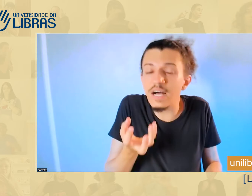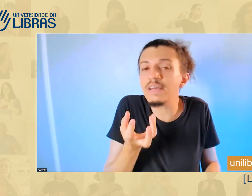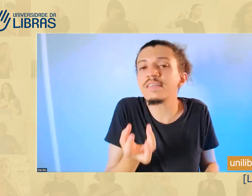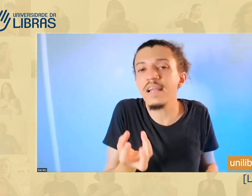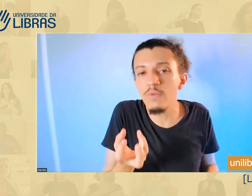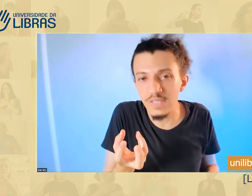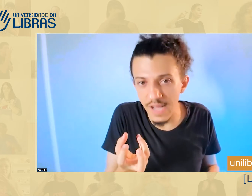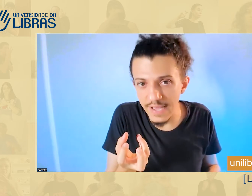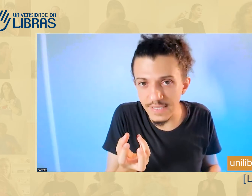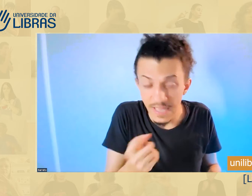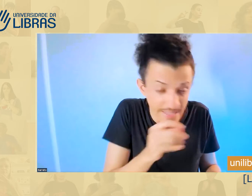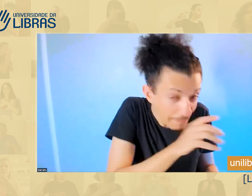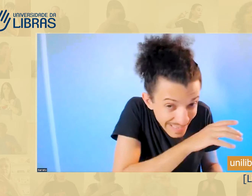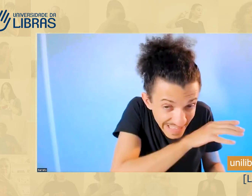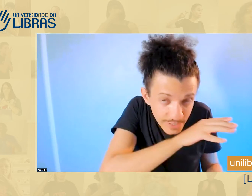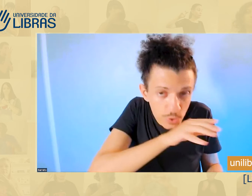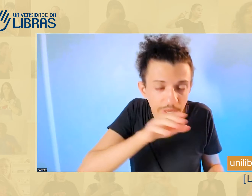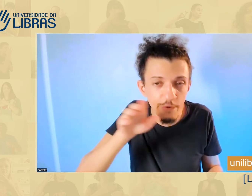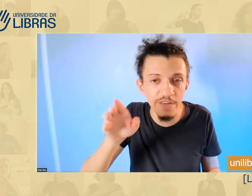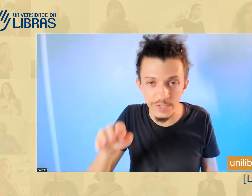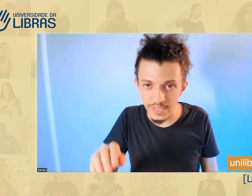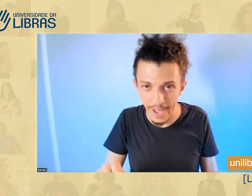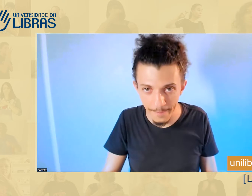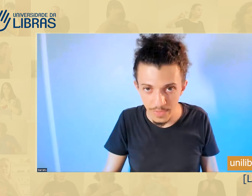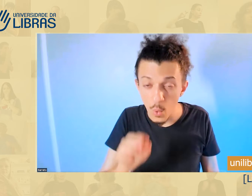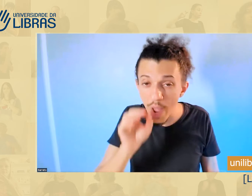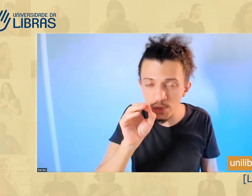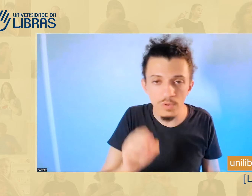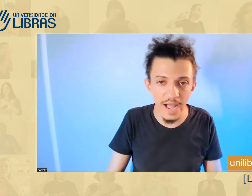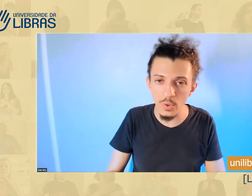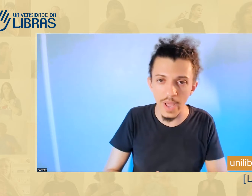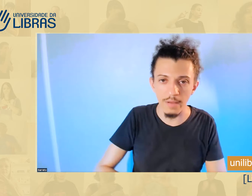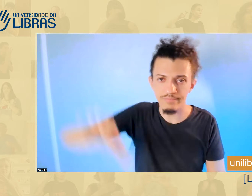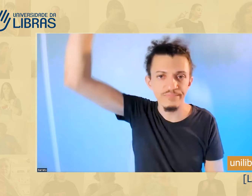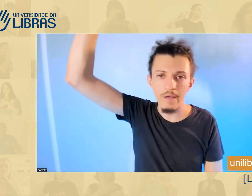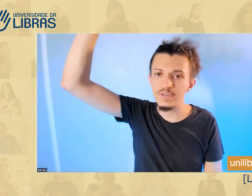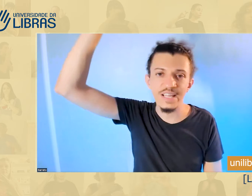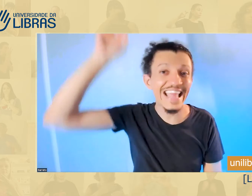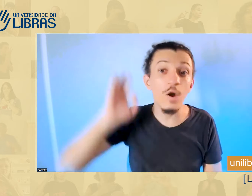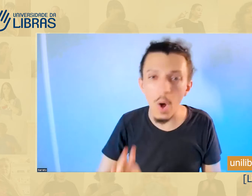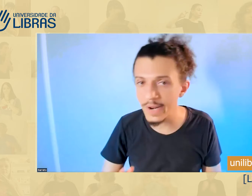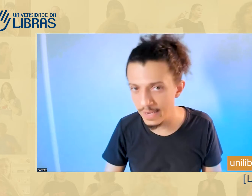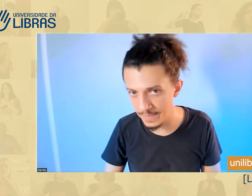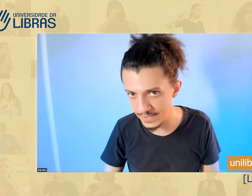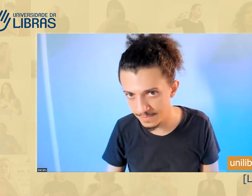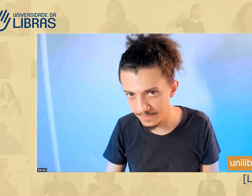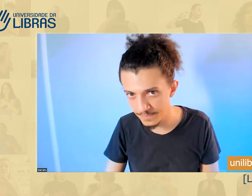a escrita da língua de sinais, independente do nível que você está, o resultado você decola na Libras. Eu